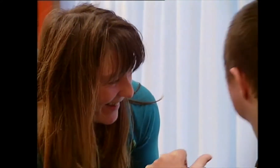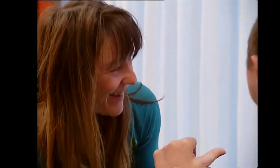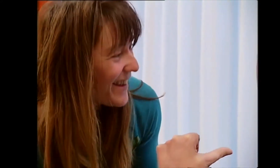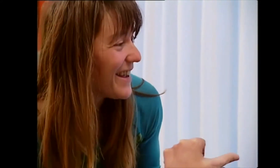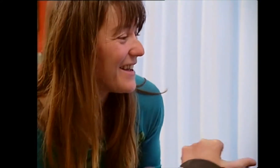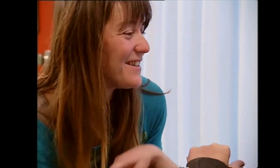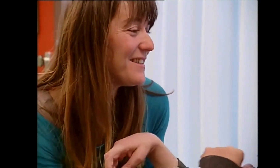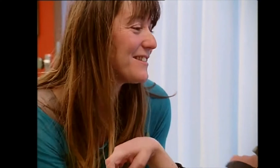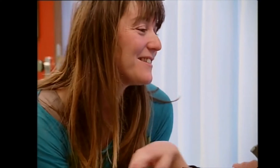Het is